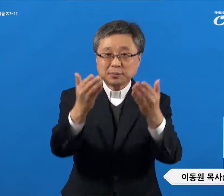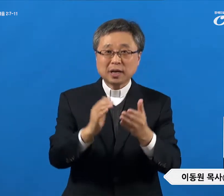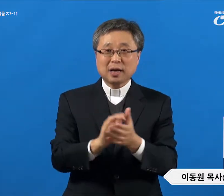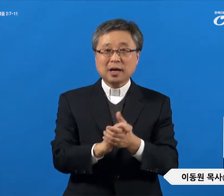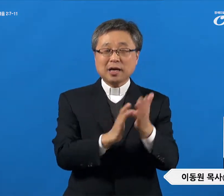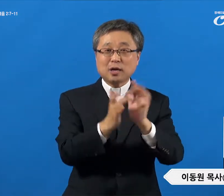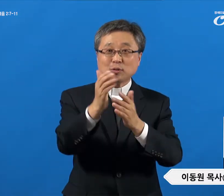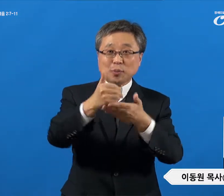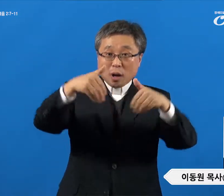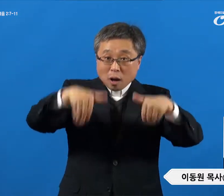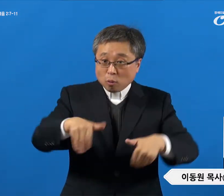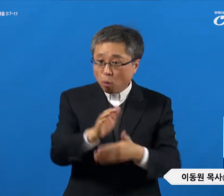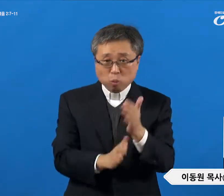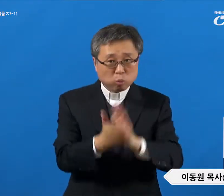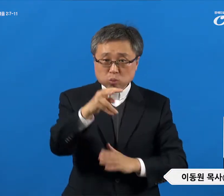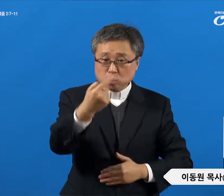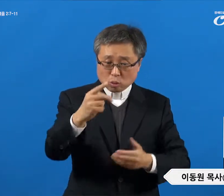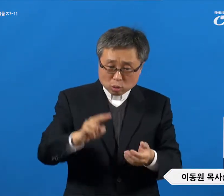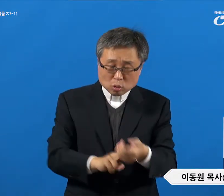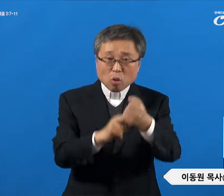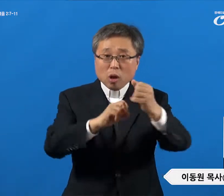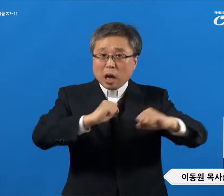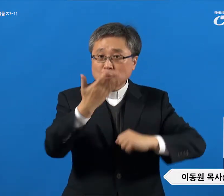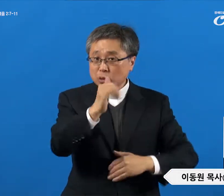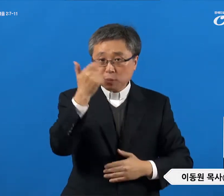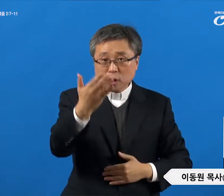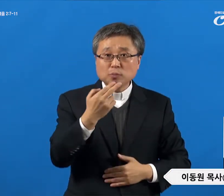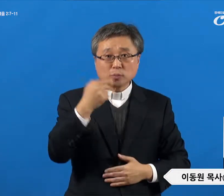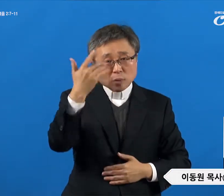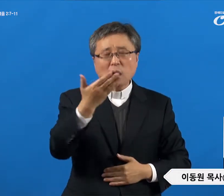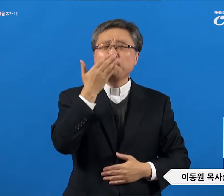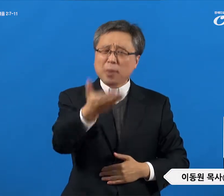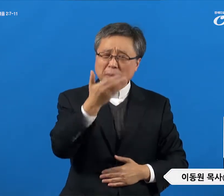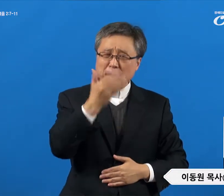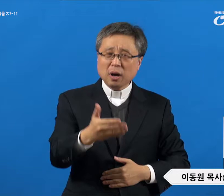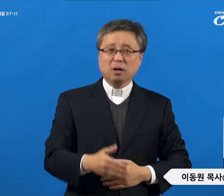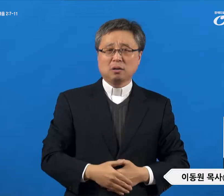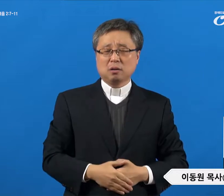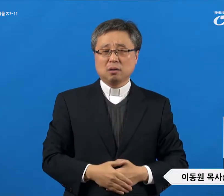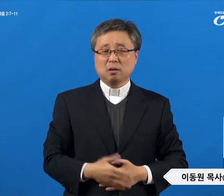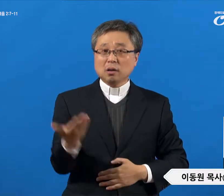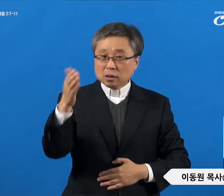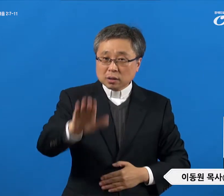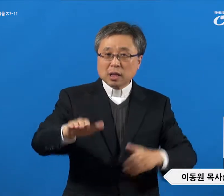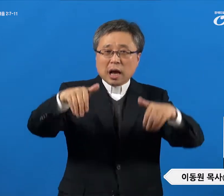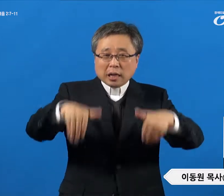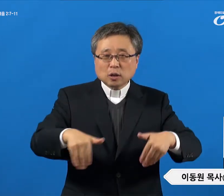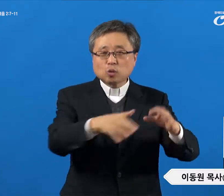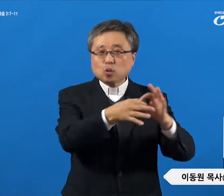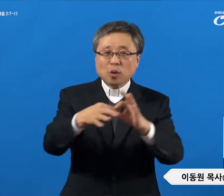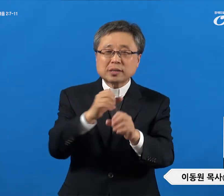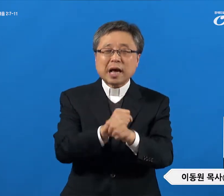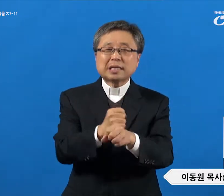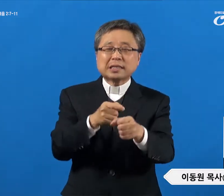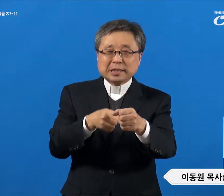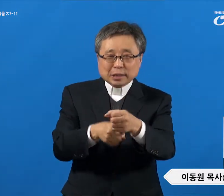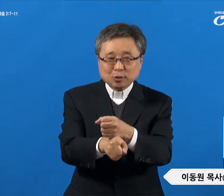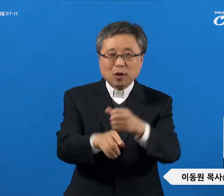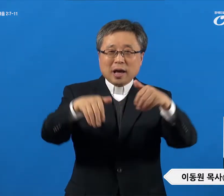예수님이 하인들 없어도 기적 행할 수 있어요, 없어요? 할 수 있어요. 그런데 하인들을 통해서 하신 이유, 하인들이 순종할 때